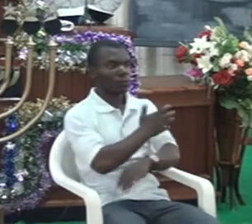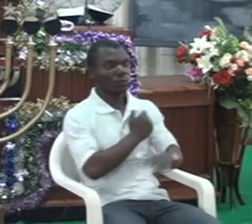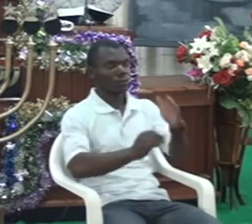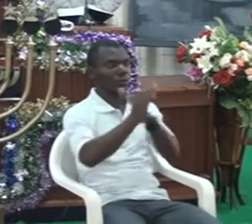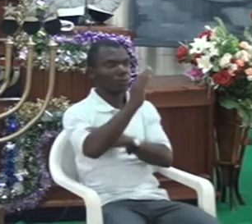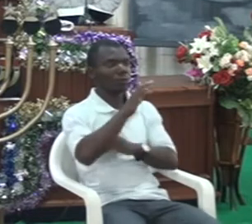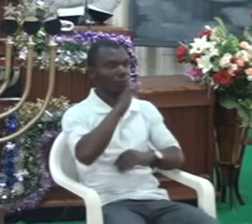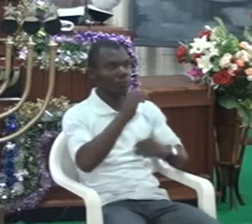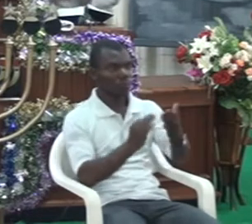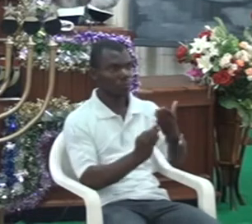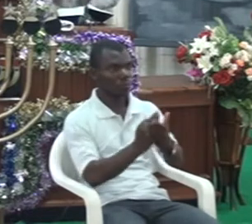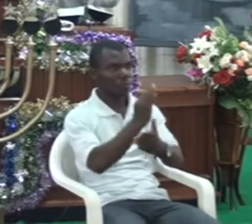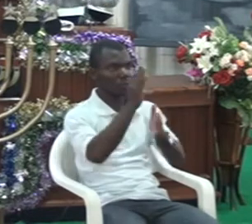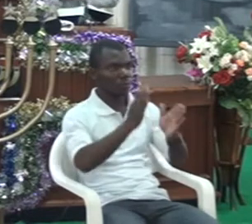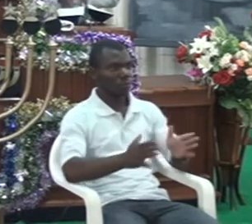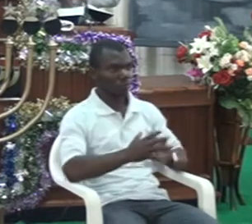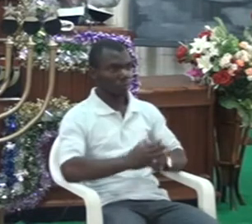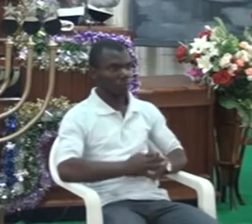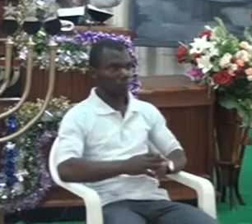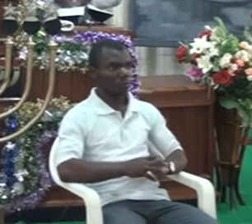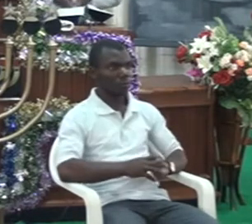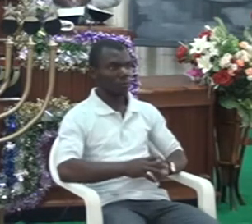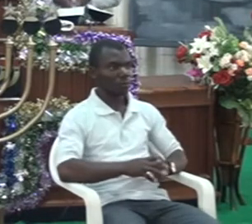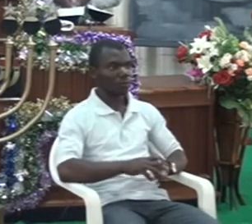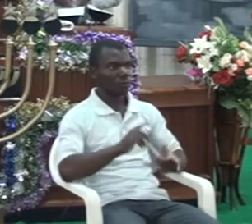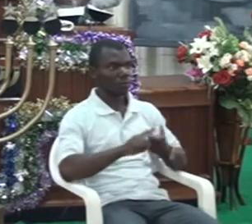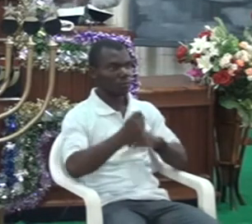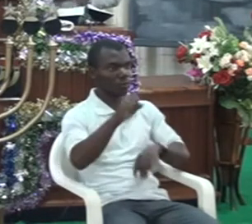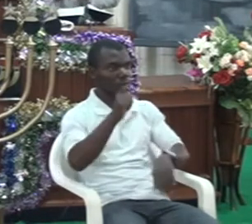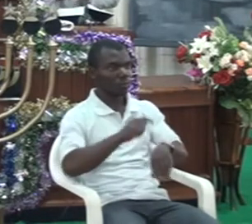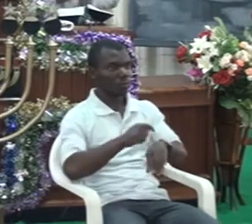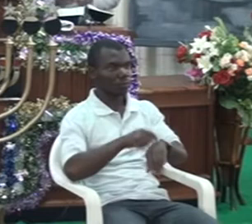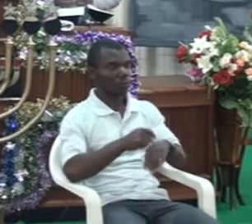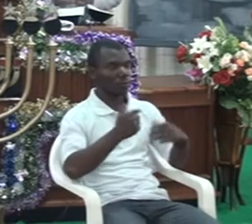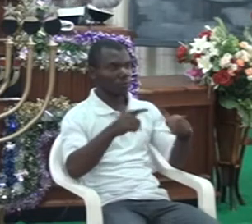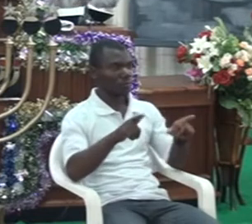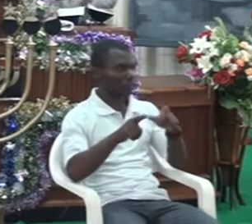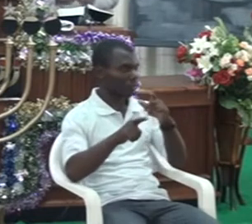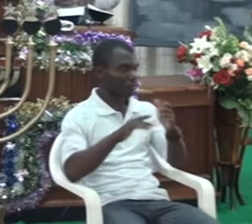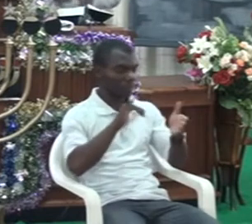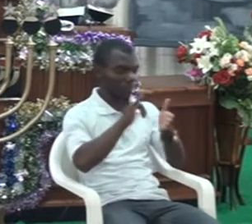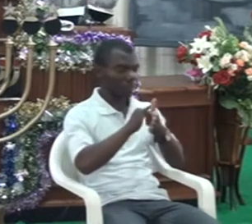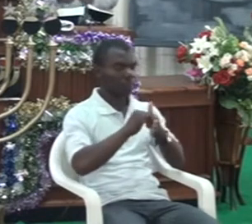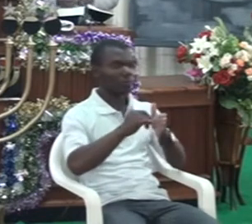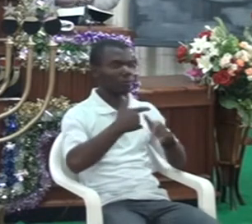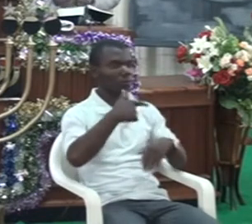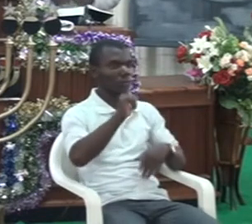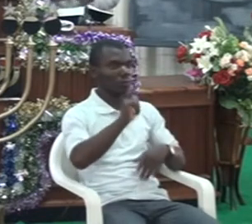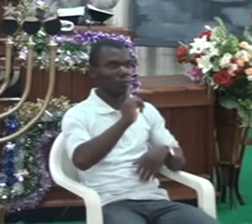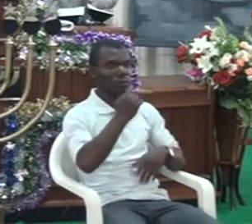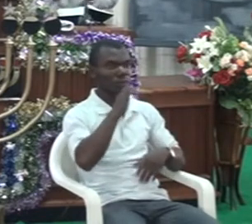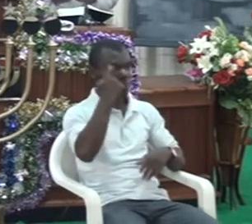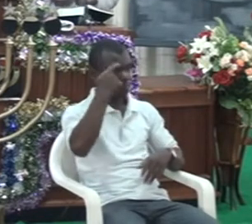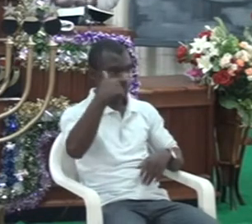Mungu iko fidèle. Et Dieu est fidèle. Wakati walio wake wanamuomba kitu. Lorsque ceux-là qui lui appartiennent lui demandent quelque chose.